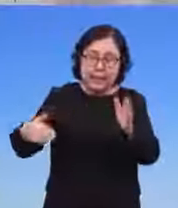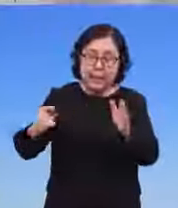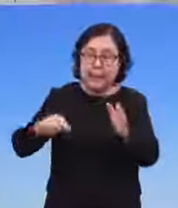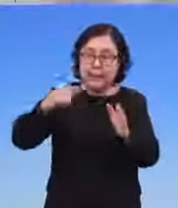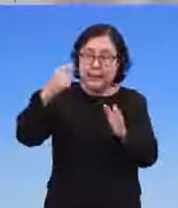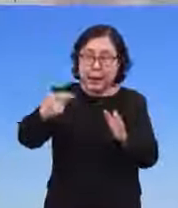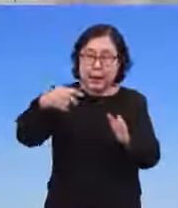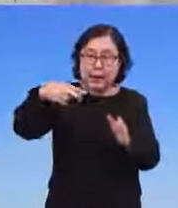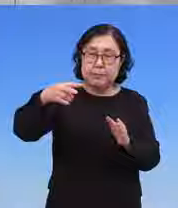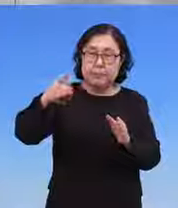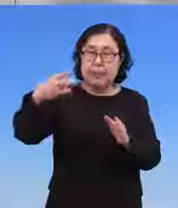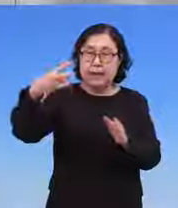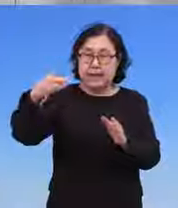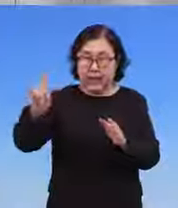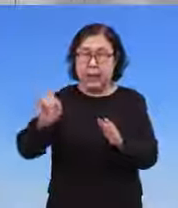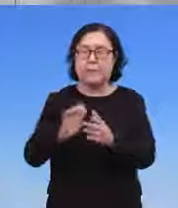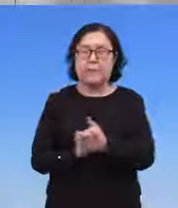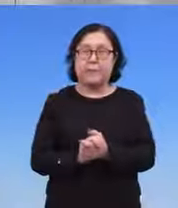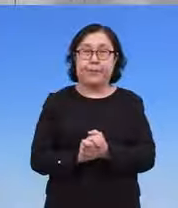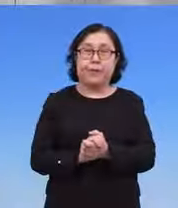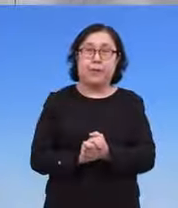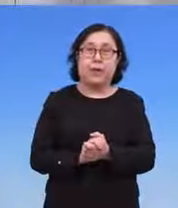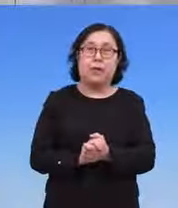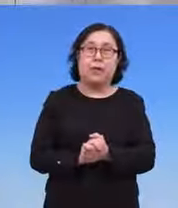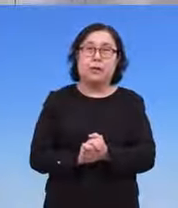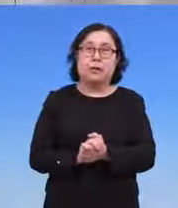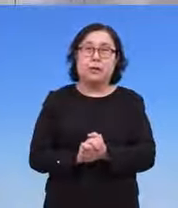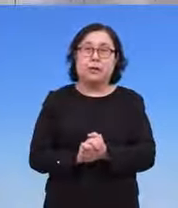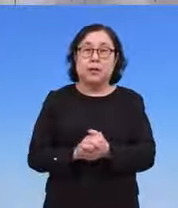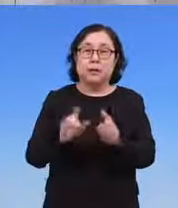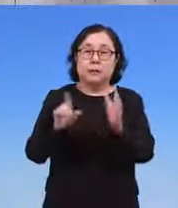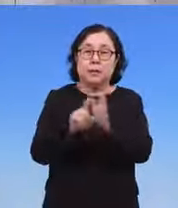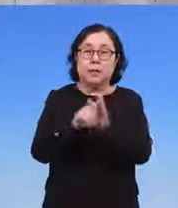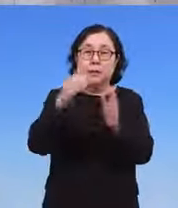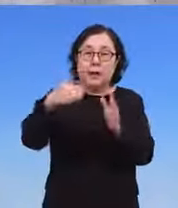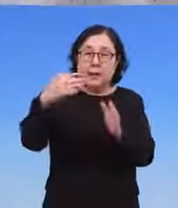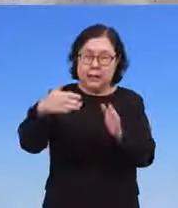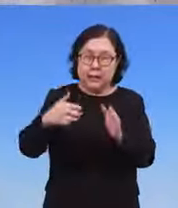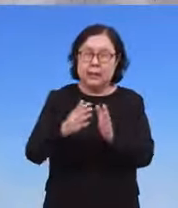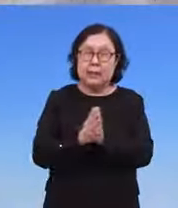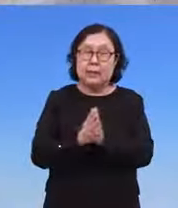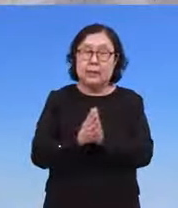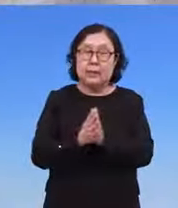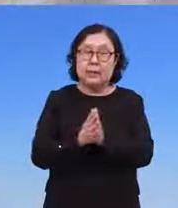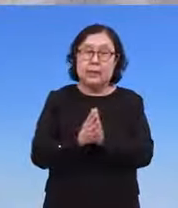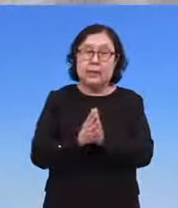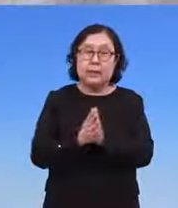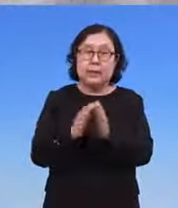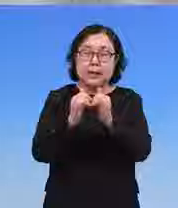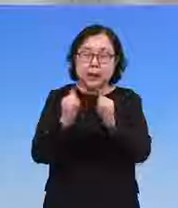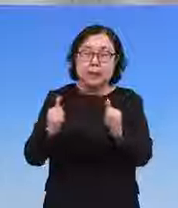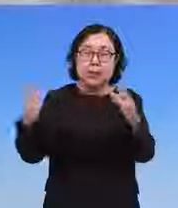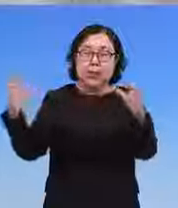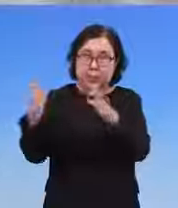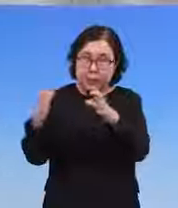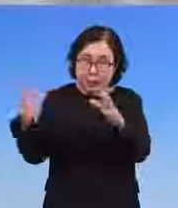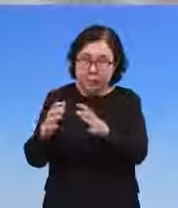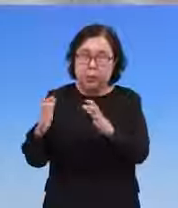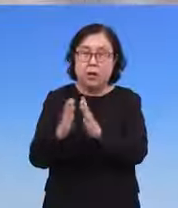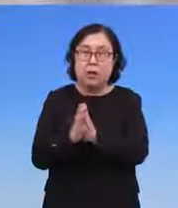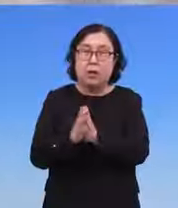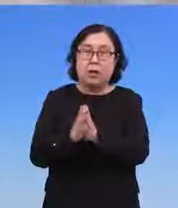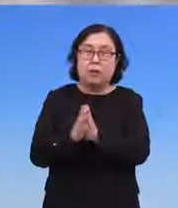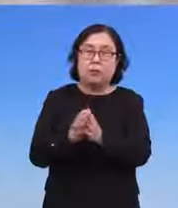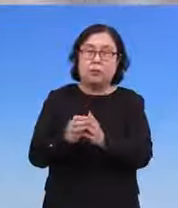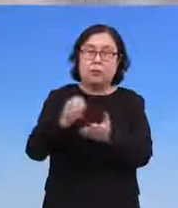우리가 약속할 때 한국 교회만이 아니라 한국 사회를 위해서 쓰겠다 그랬으니까 크리스찬, 난크리스찬 구분하지 않고